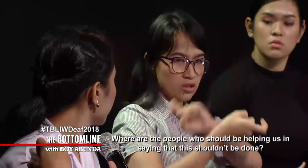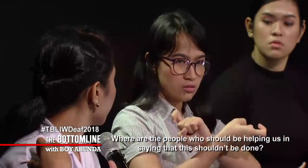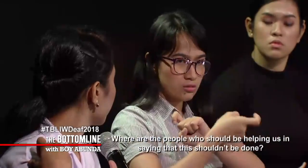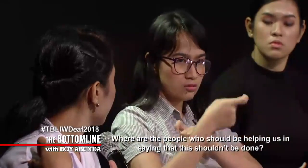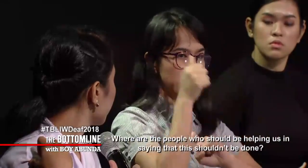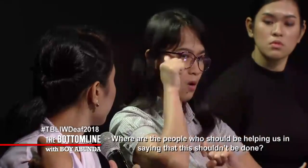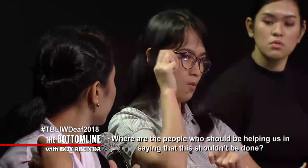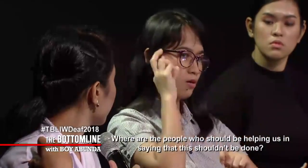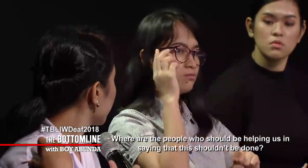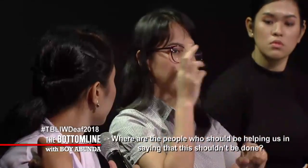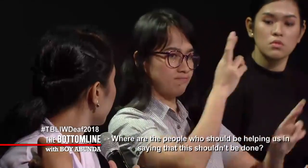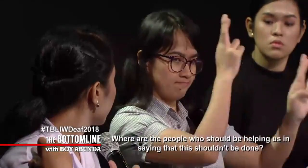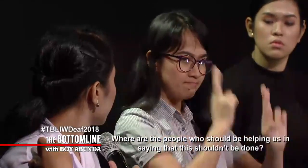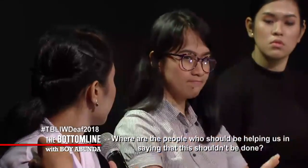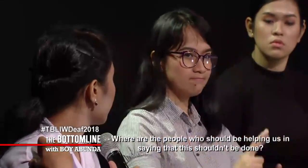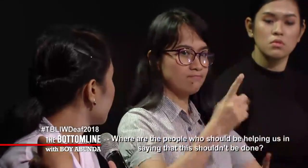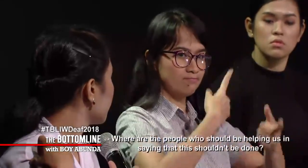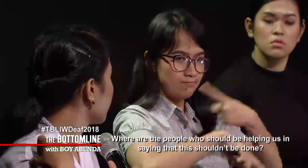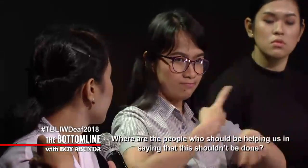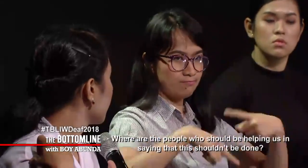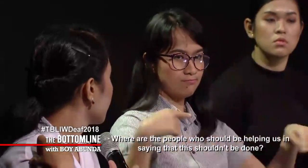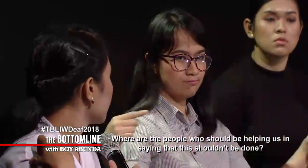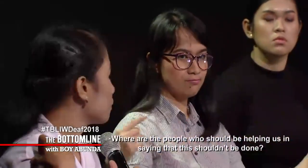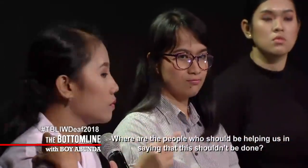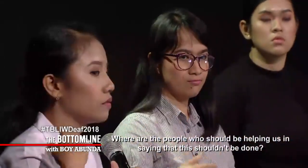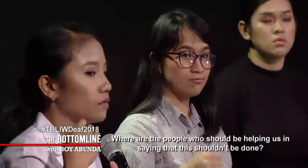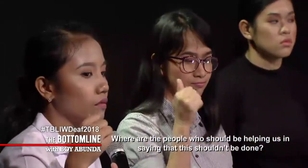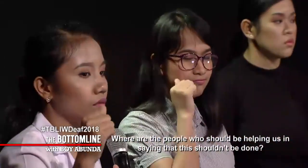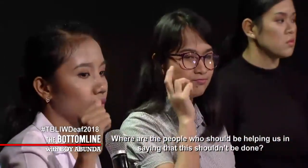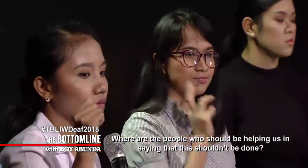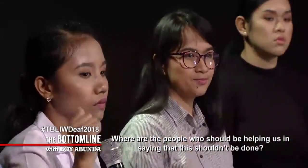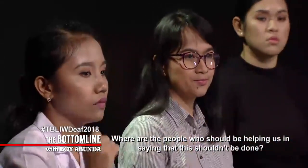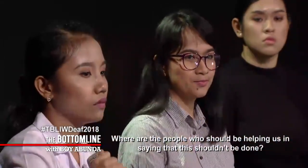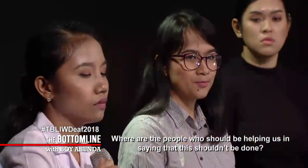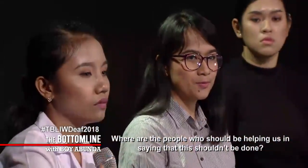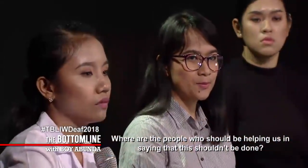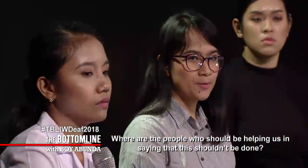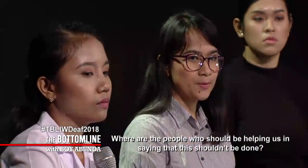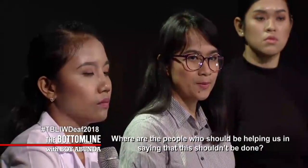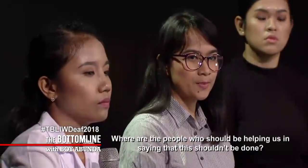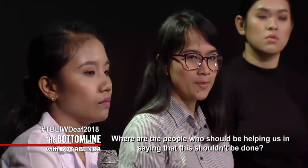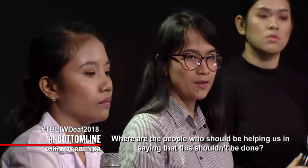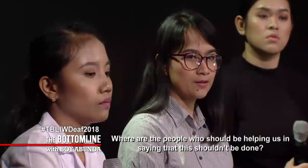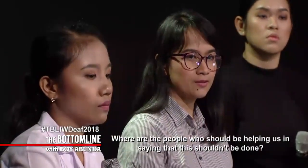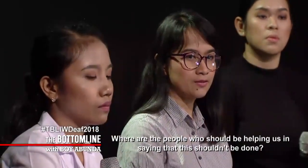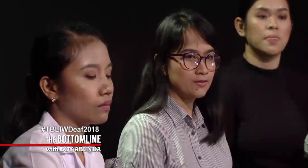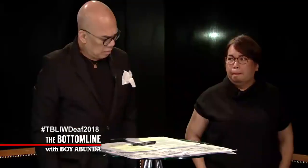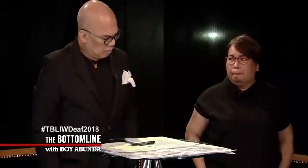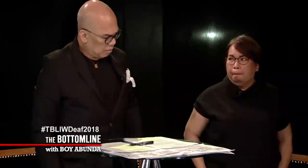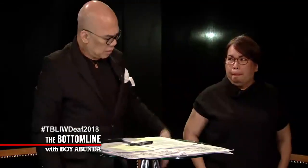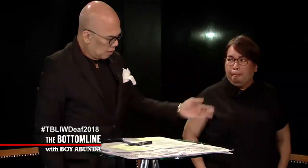para baguhin ang awareness o ang kamulatan na hindi dapat ito